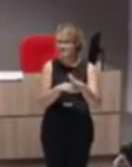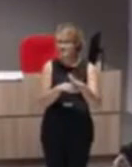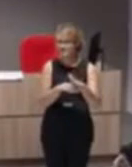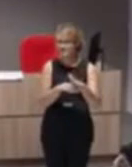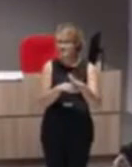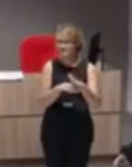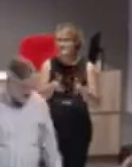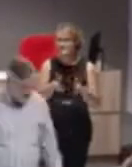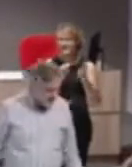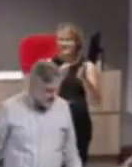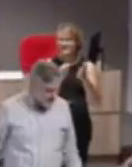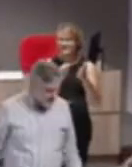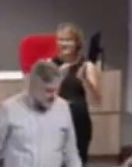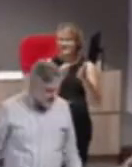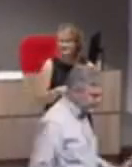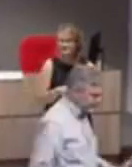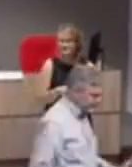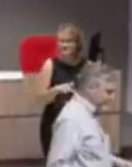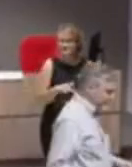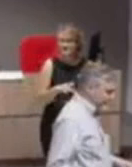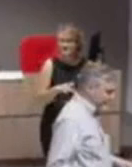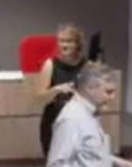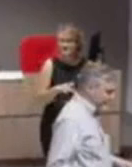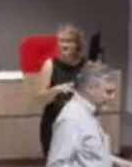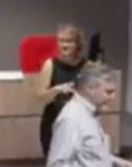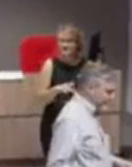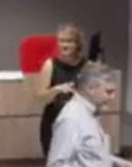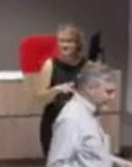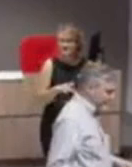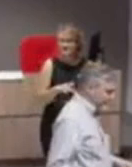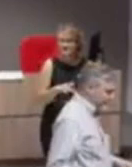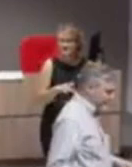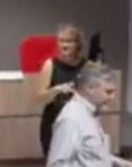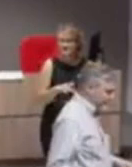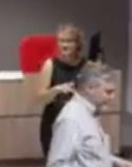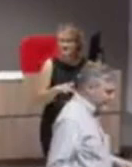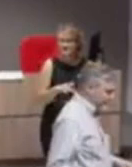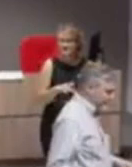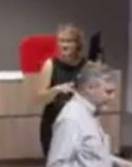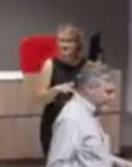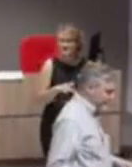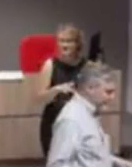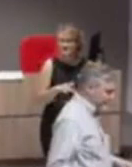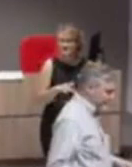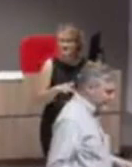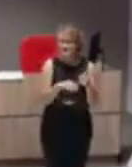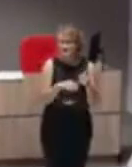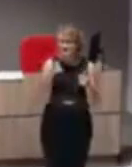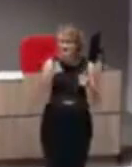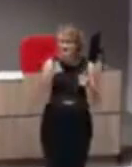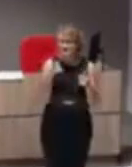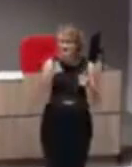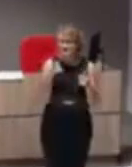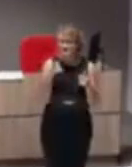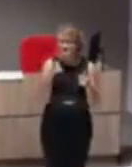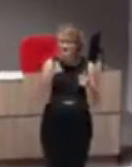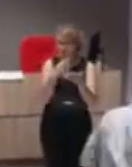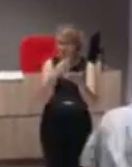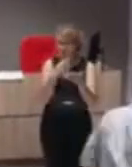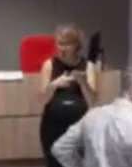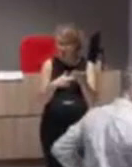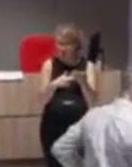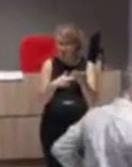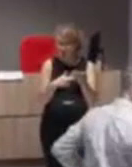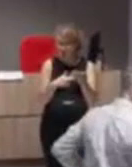Atividades laborais envolvidas por pacientes. Segurança. Segurança, sim. Tem um depoimento nos relatórios